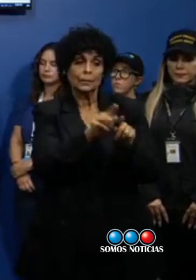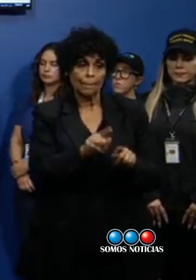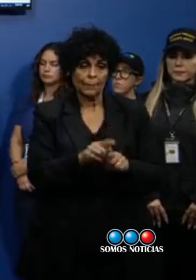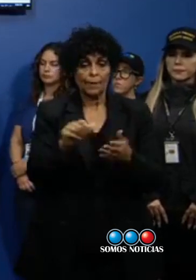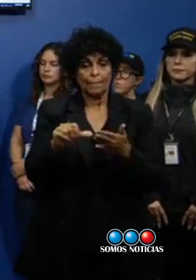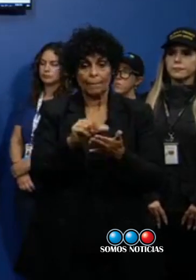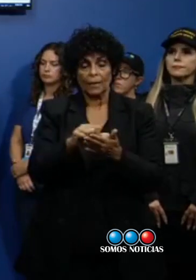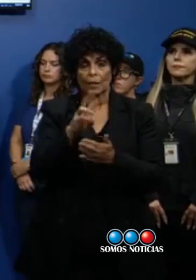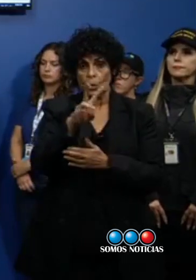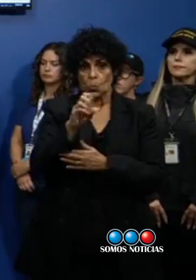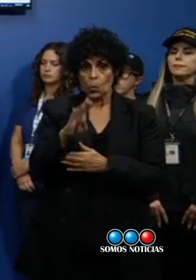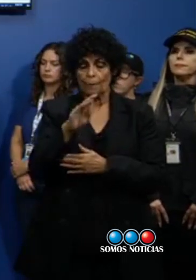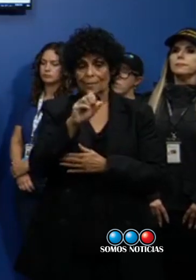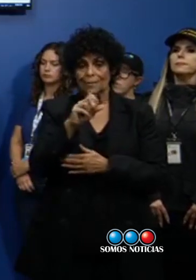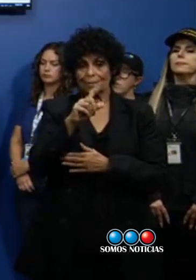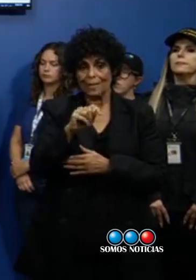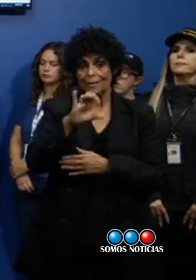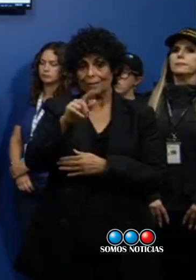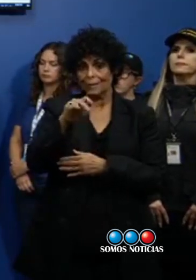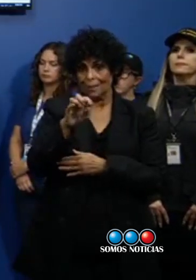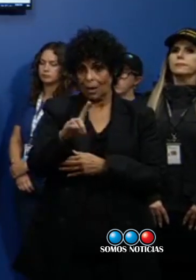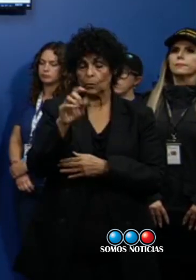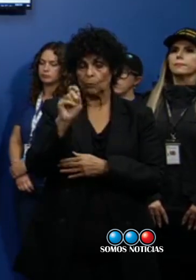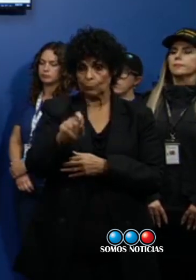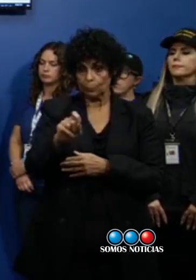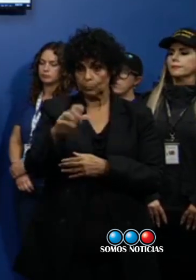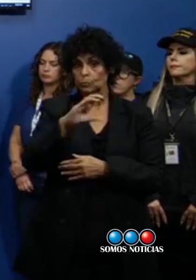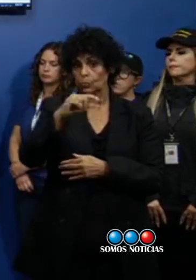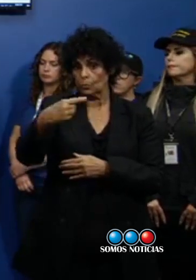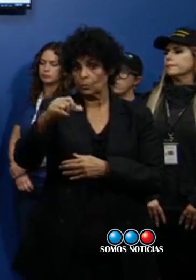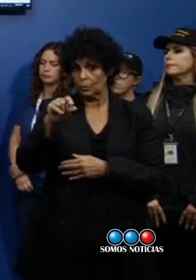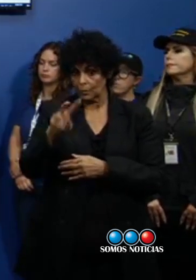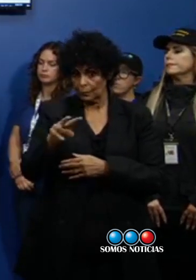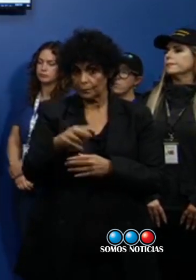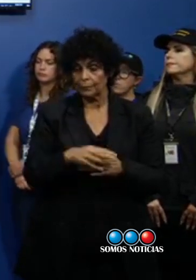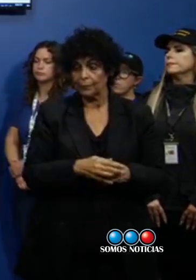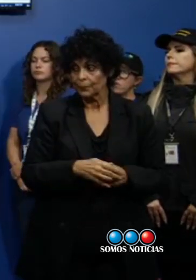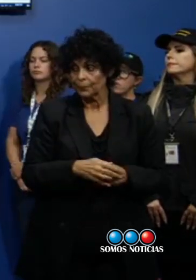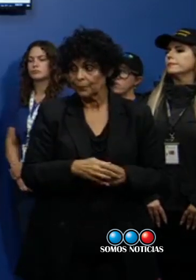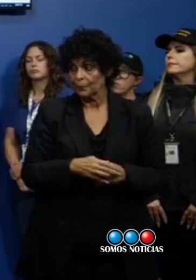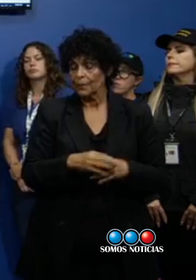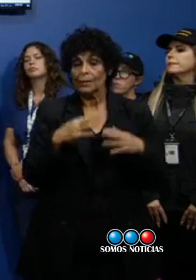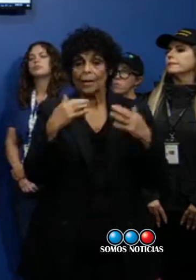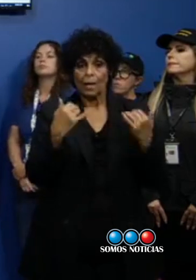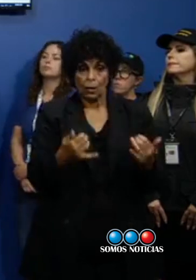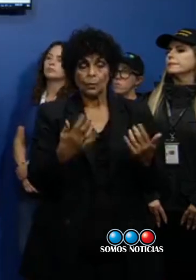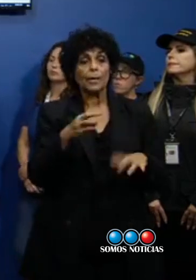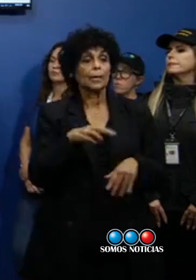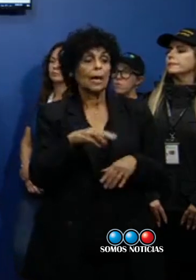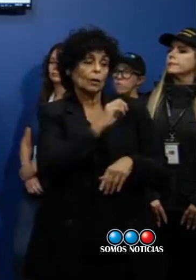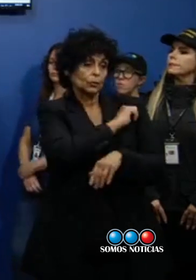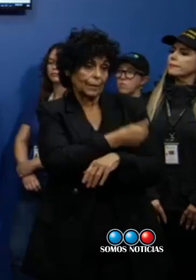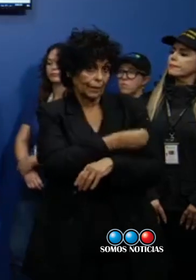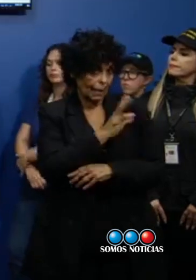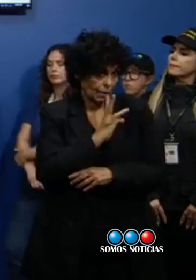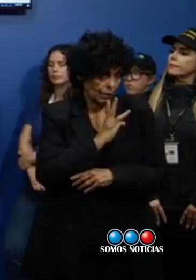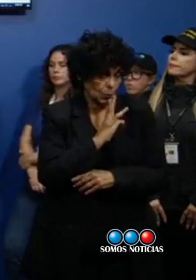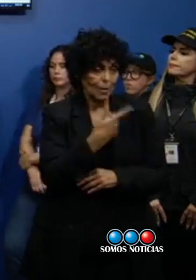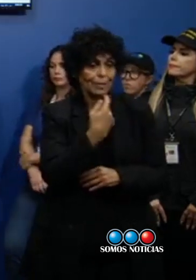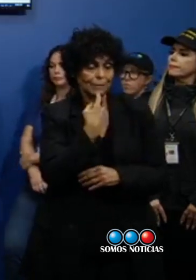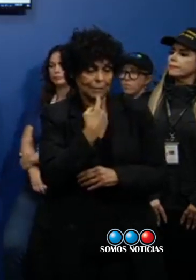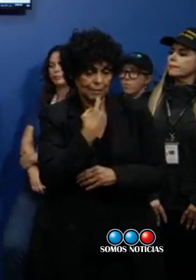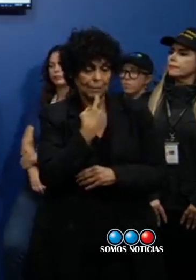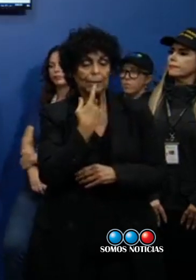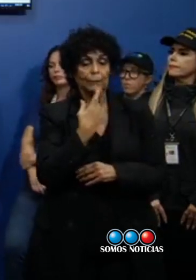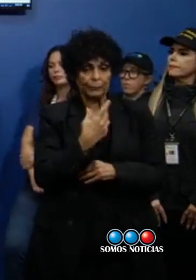la página web San cloud.com ahora para eh to water Authority queremos expresar de parte